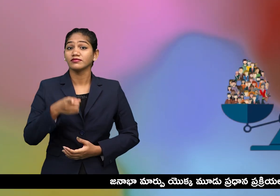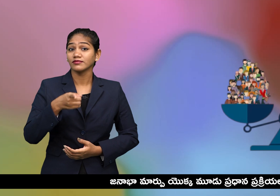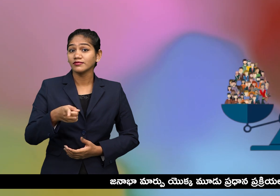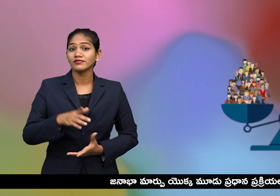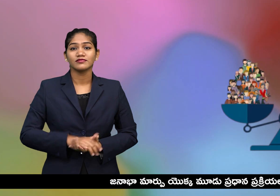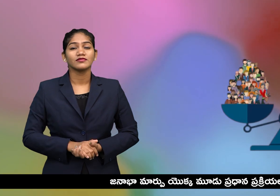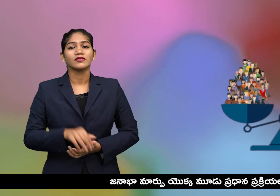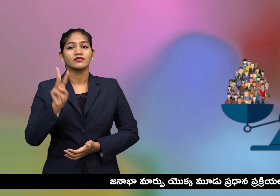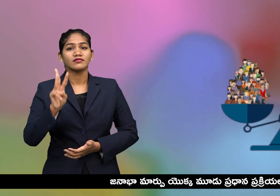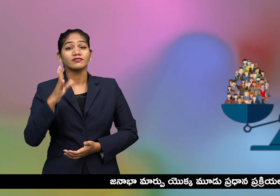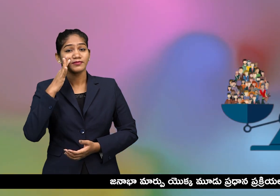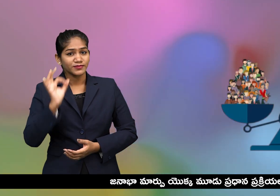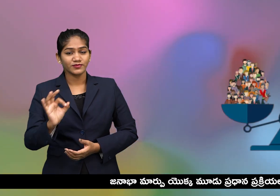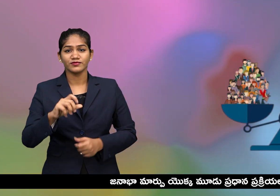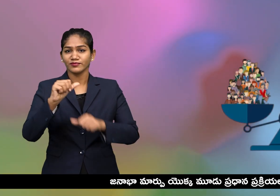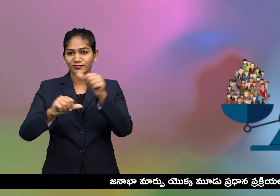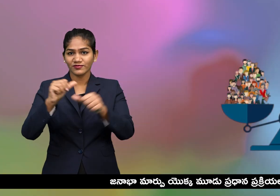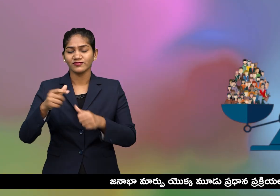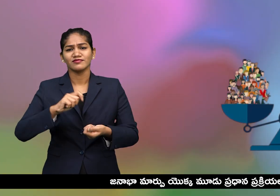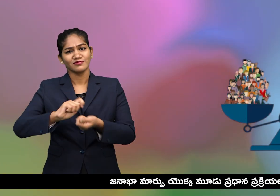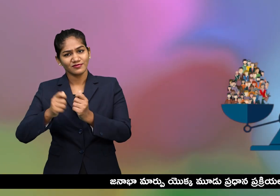జనాభా మార్పు యొక్క 3 ప్రధాన ప్రక్రియలు ఉన్నాయి: